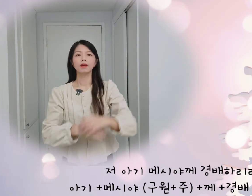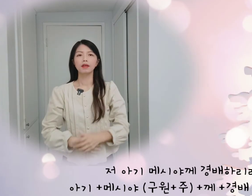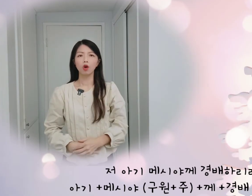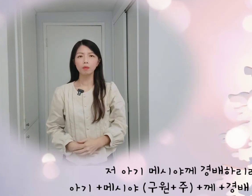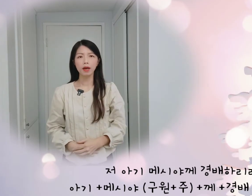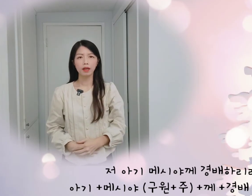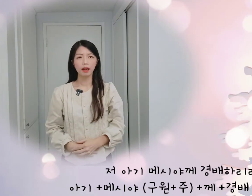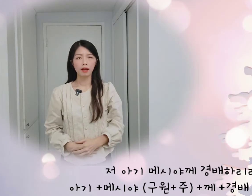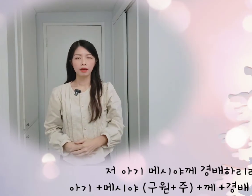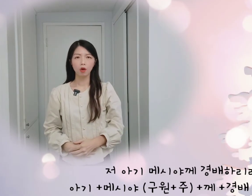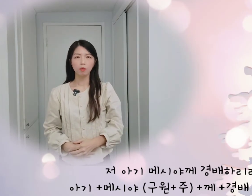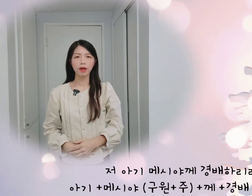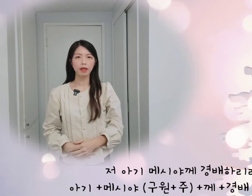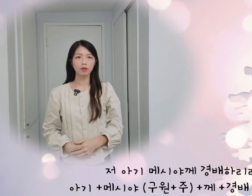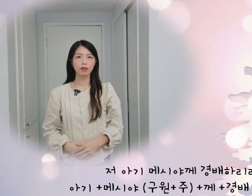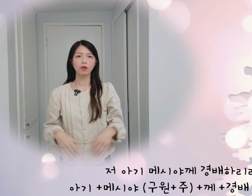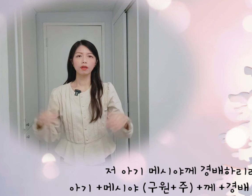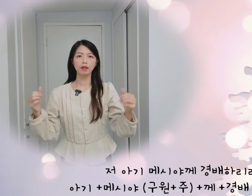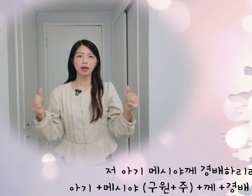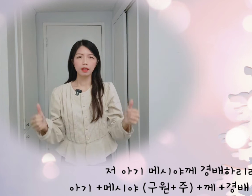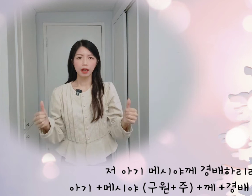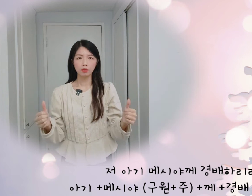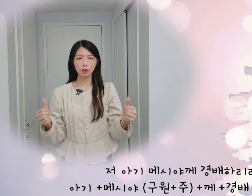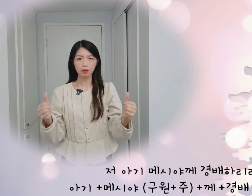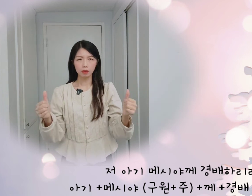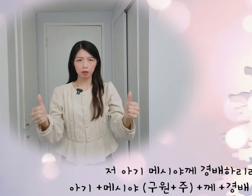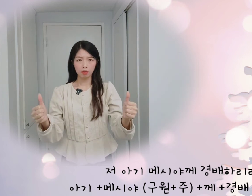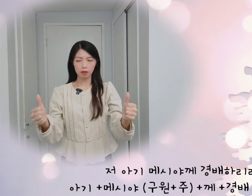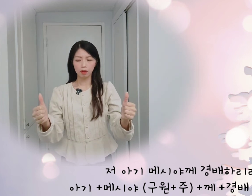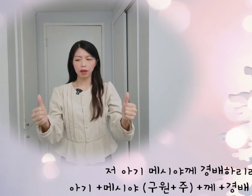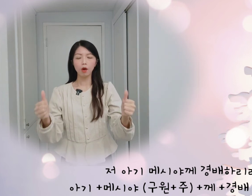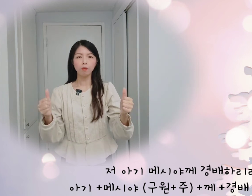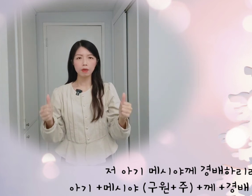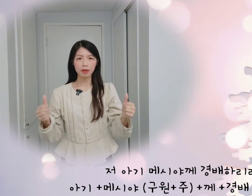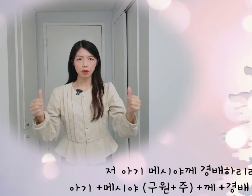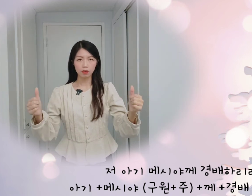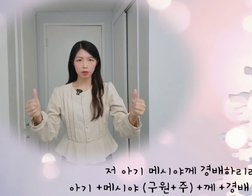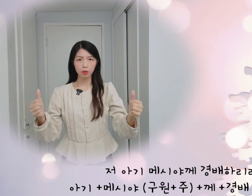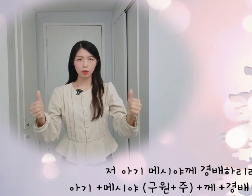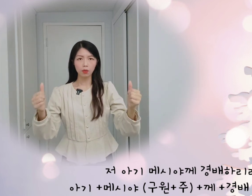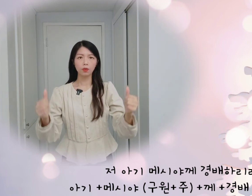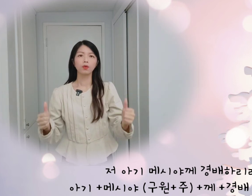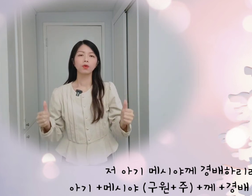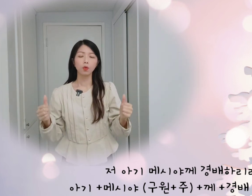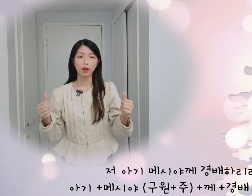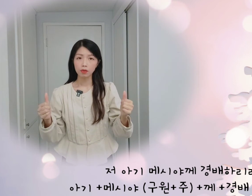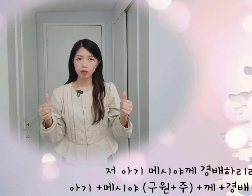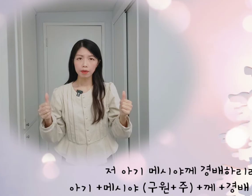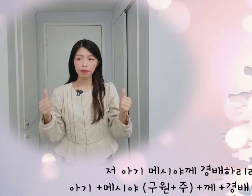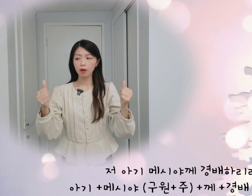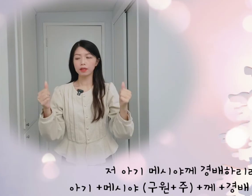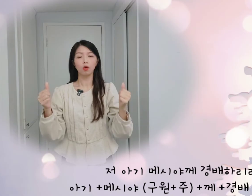돼요. 경배하리라. 경배하다 이런 뜻의 수어는 양손 이렇게 엄지만 세워주시고